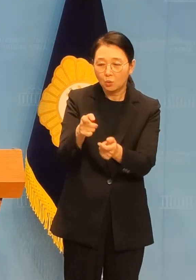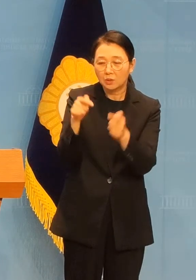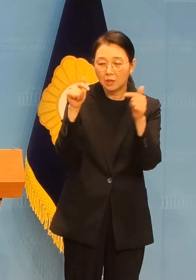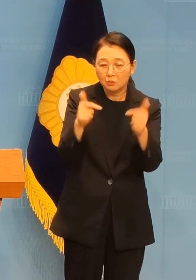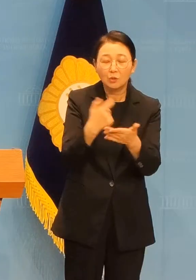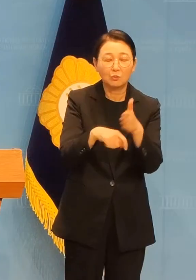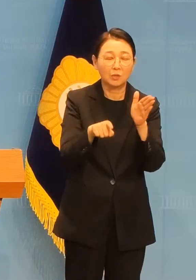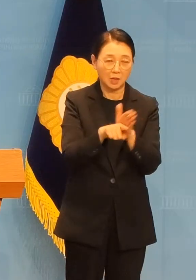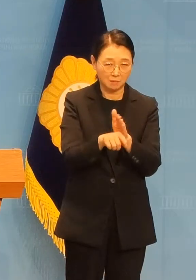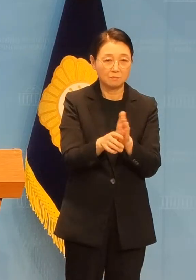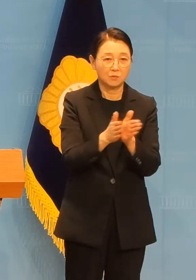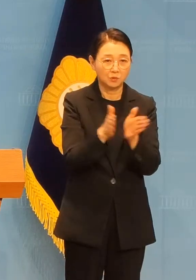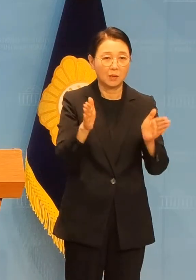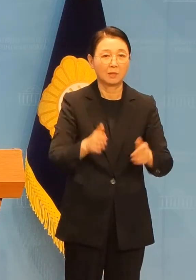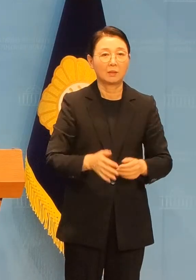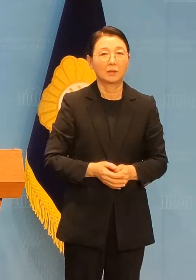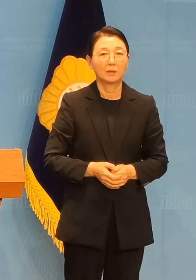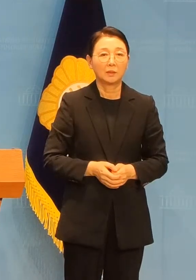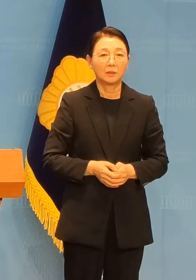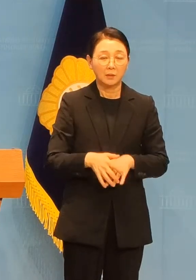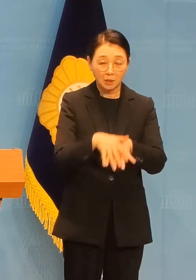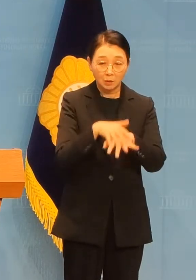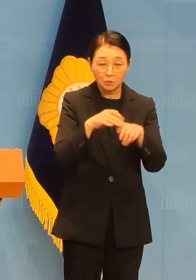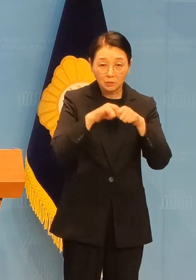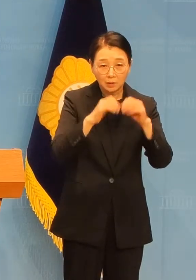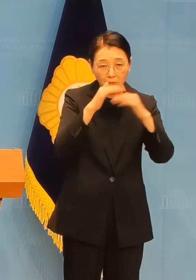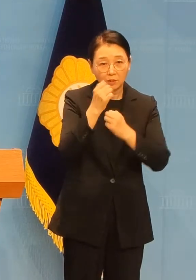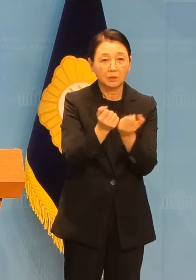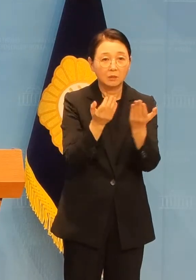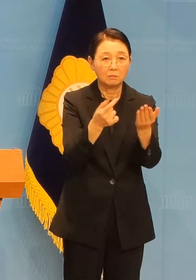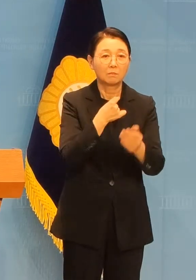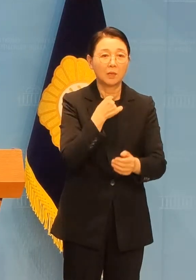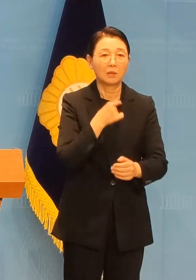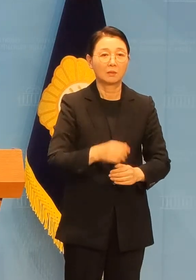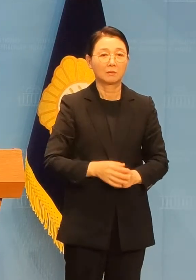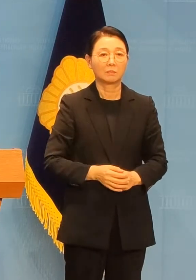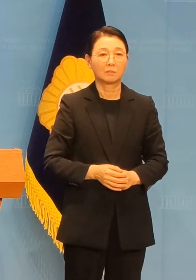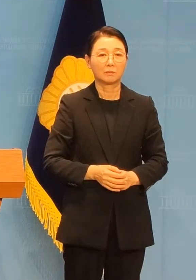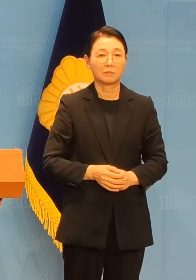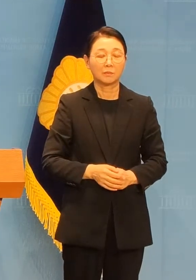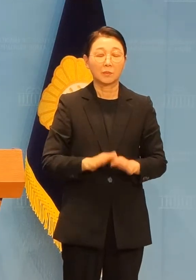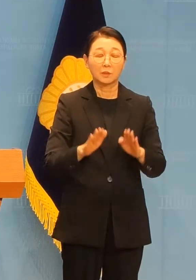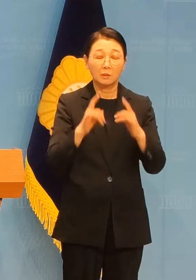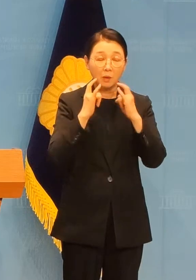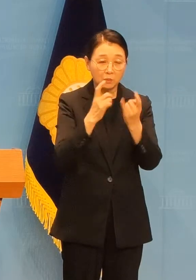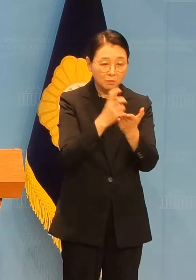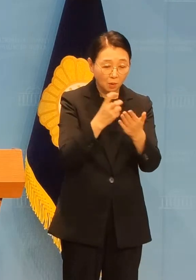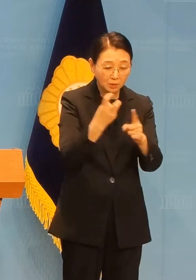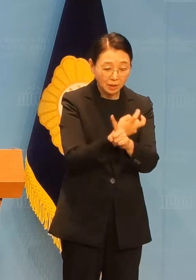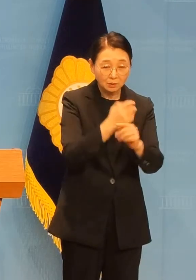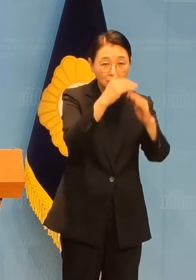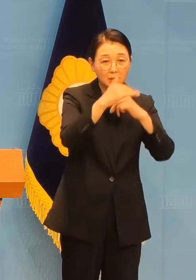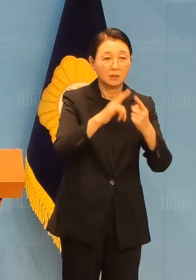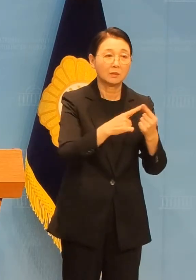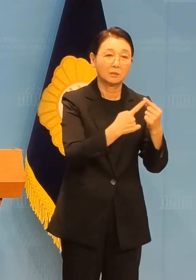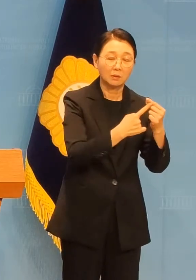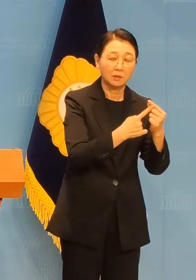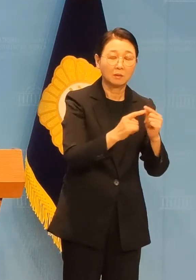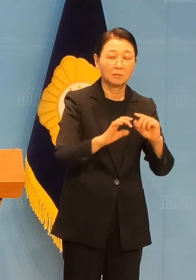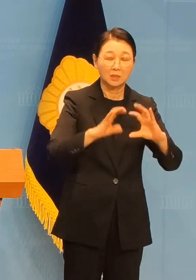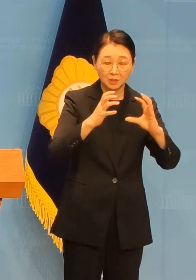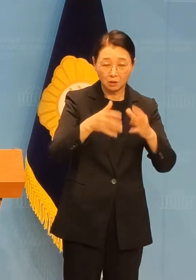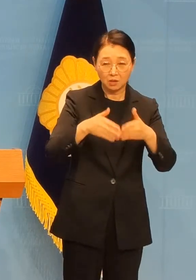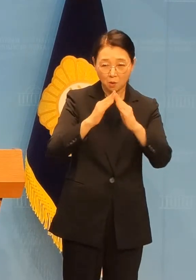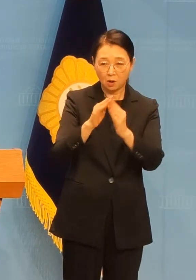가는 출발점입니다. 이제 그 구체적인 내용을 말씀드리겠습니다. 이번 민법 개정안은 첫째, 설립 허가